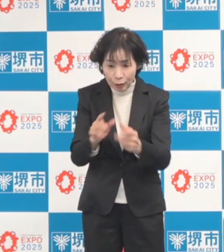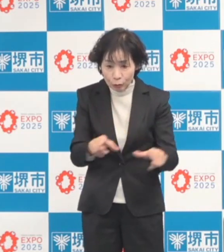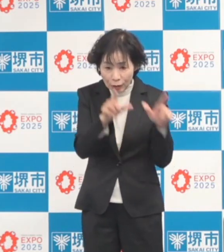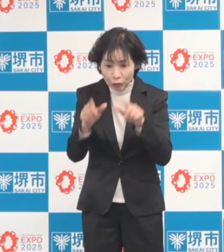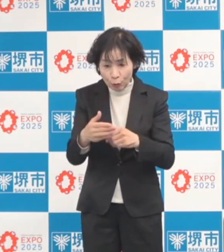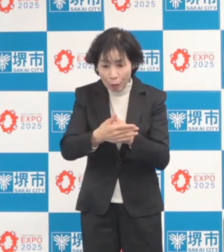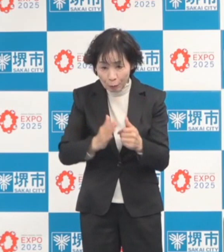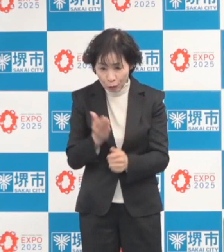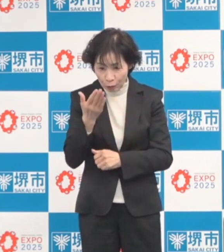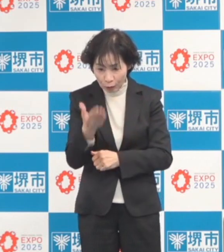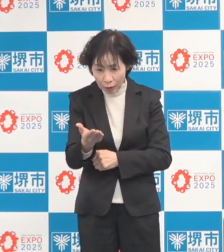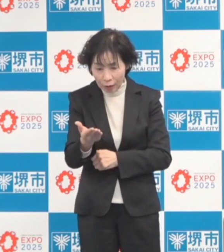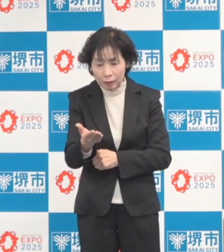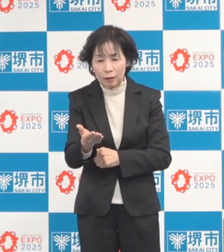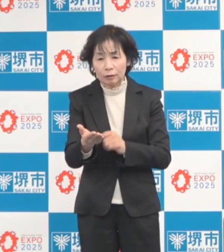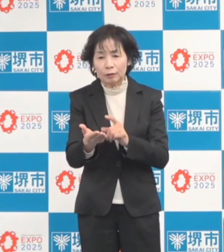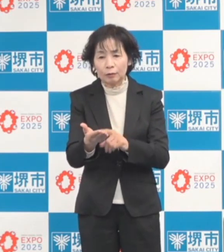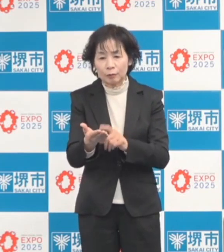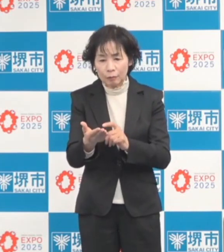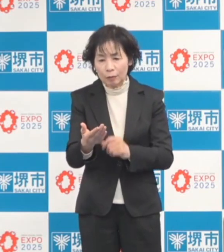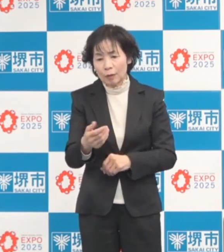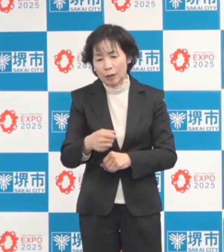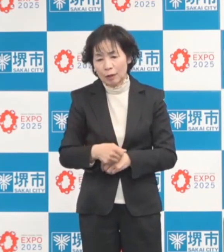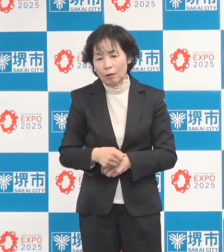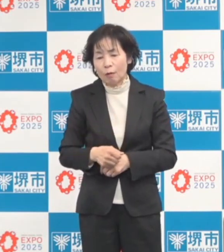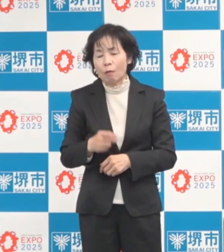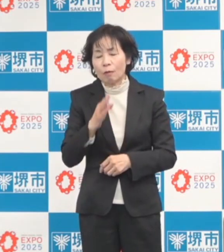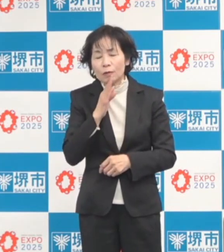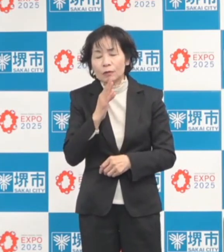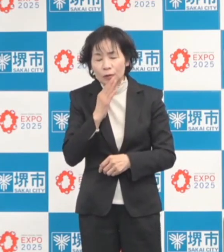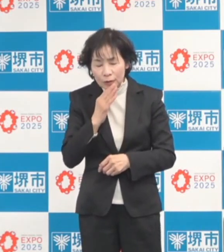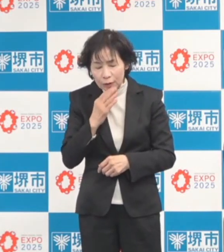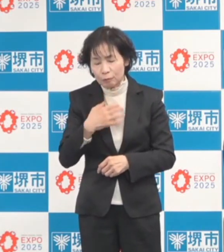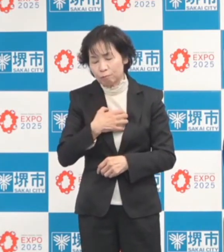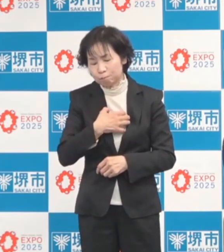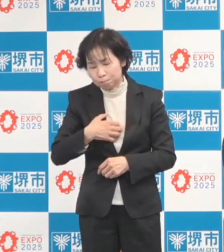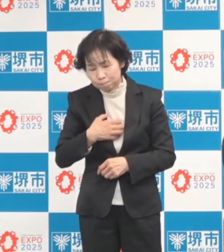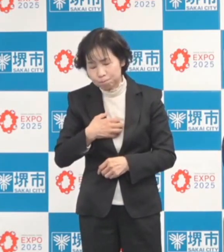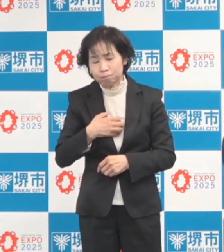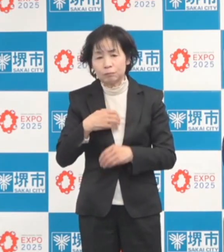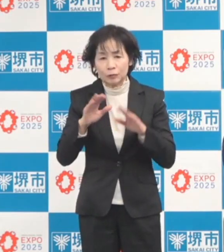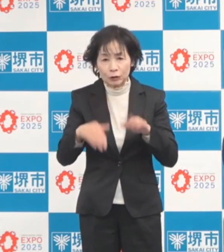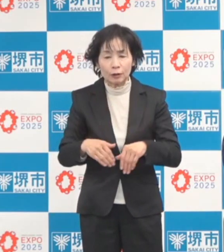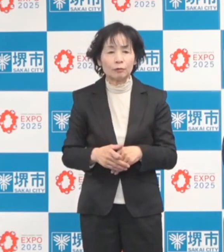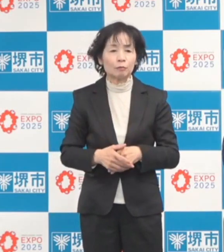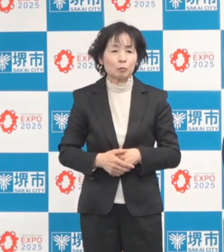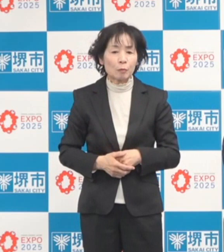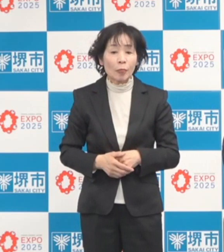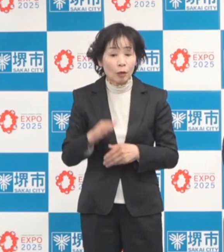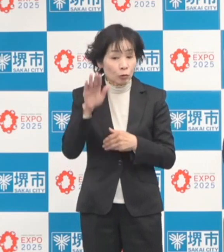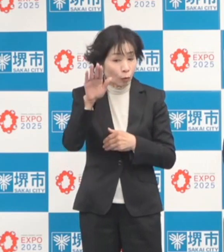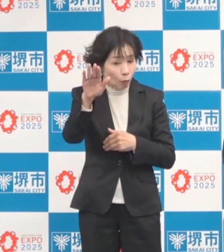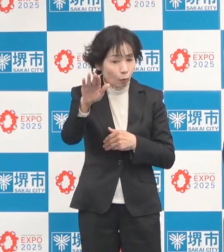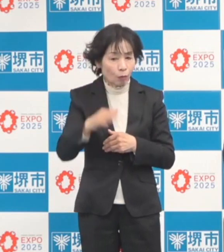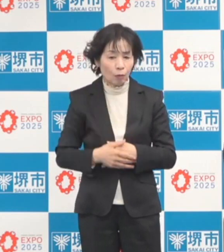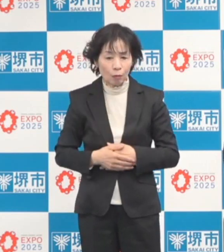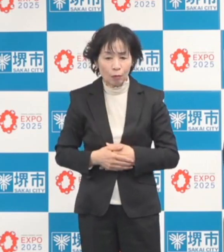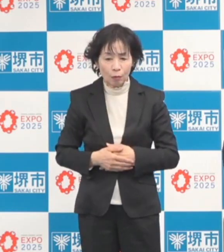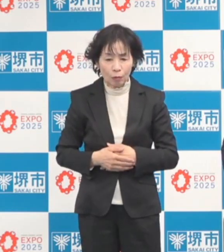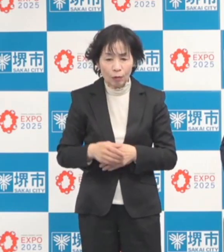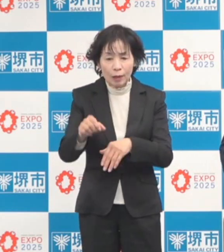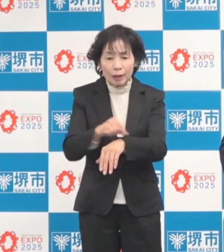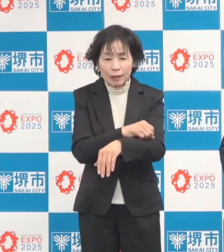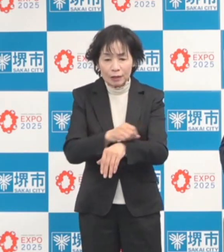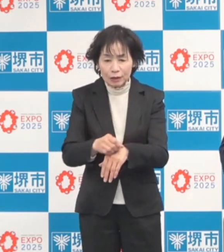ていくのかということを私正直なかったと非常に苦慮をいたしました。その後臨時交付金等